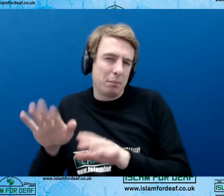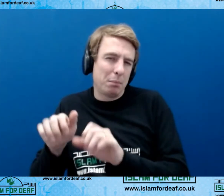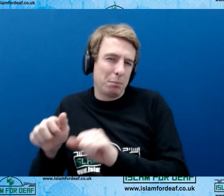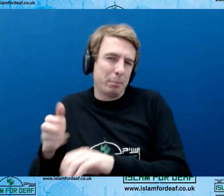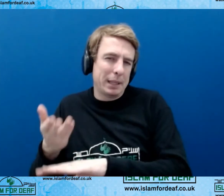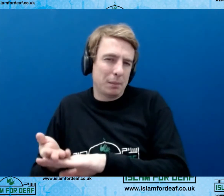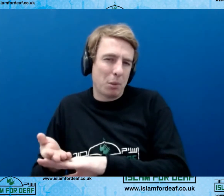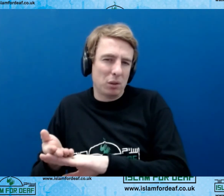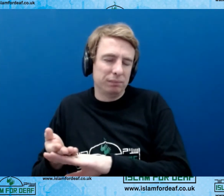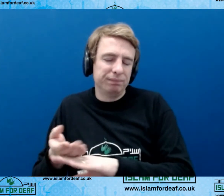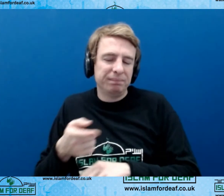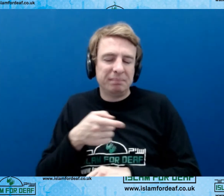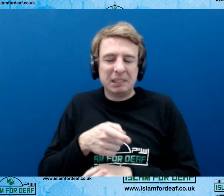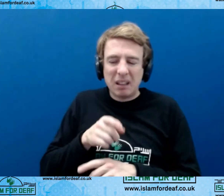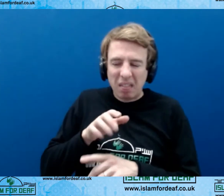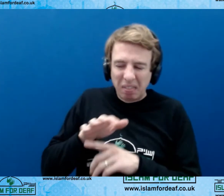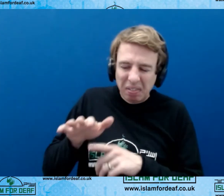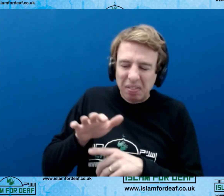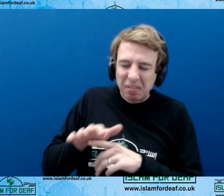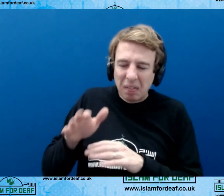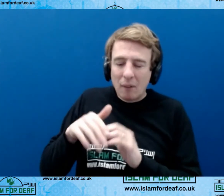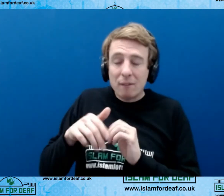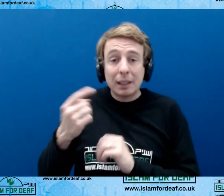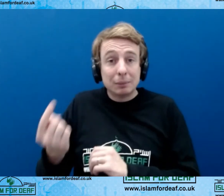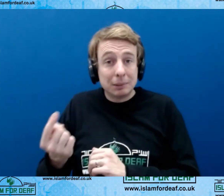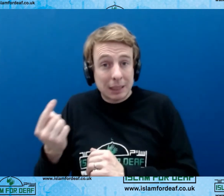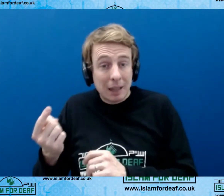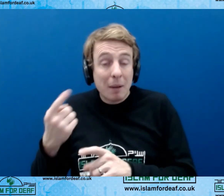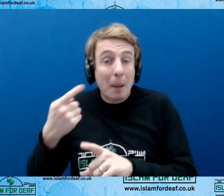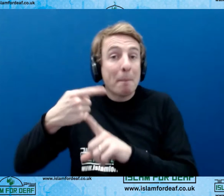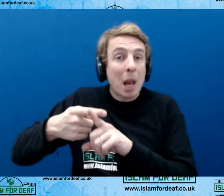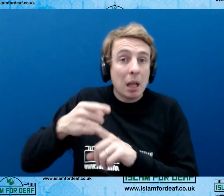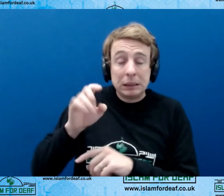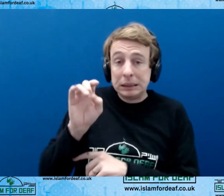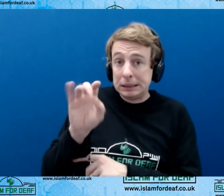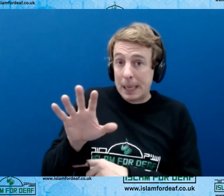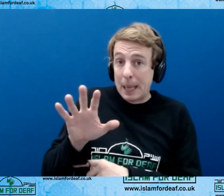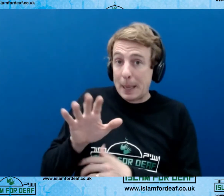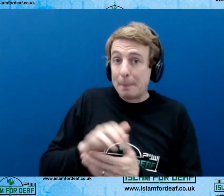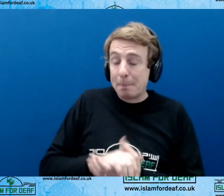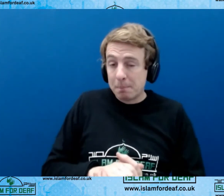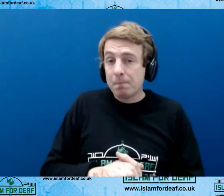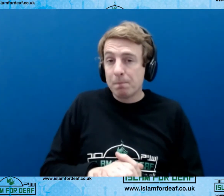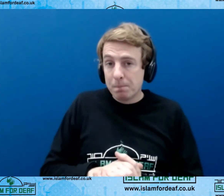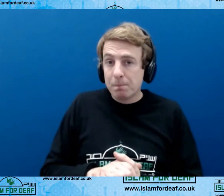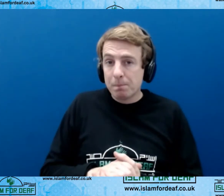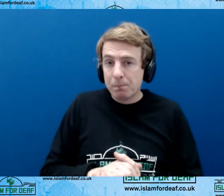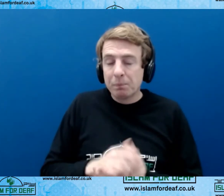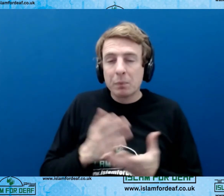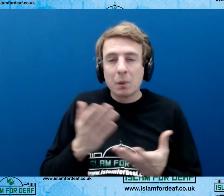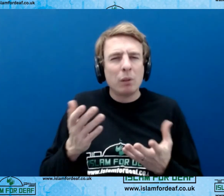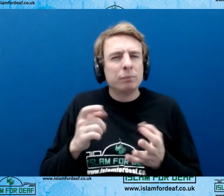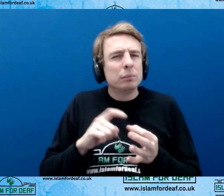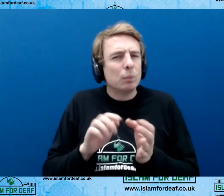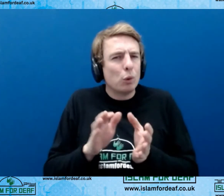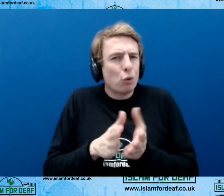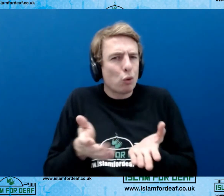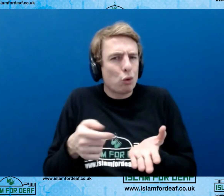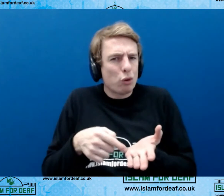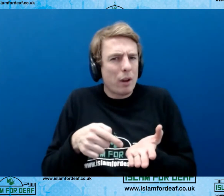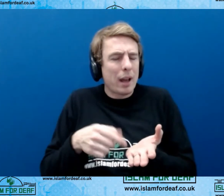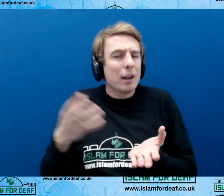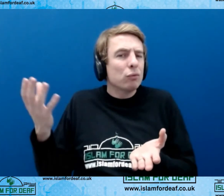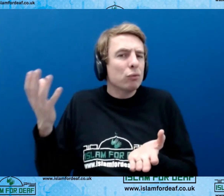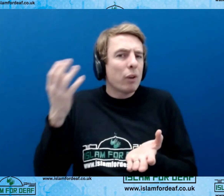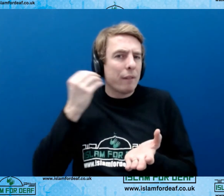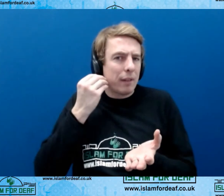chapter of the Quran أن النبي صلى الله عليه وسلم was that the Prophet, peace and blessings be upon him,